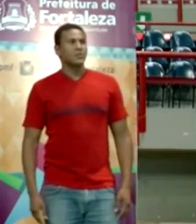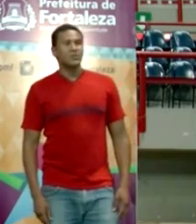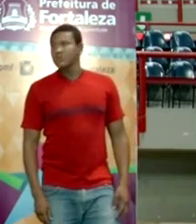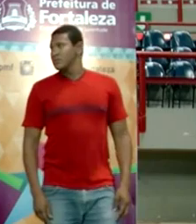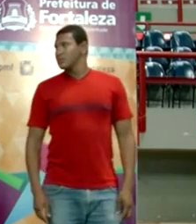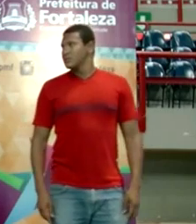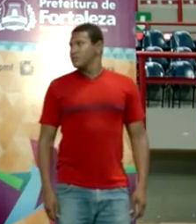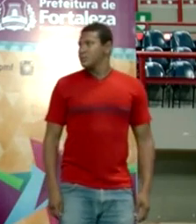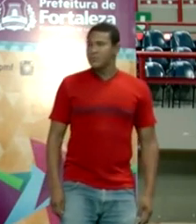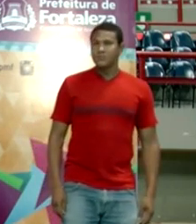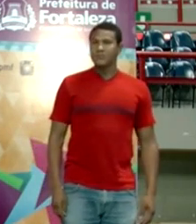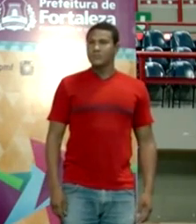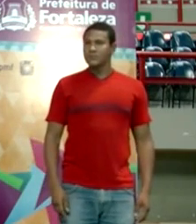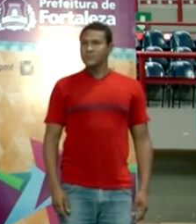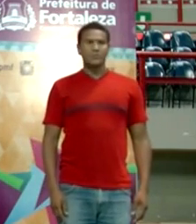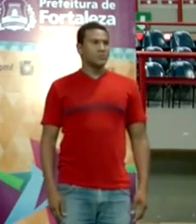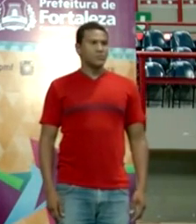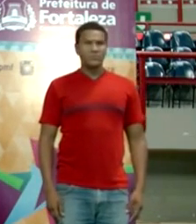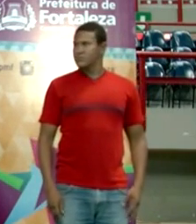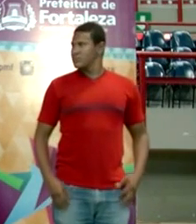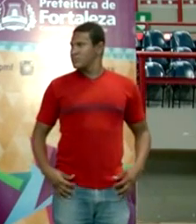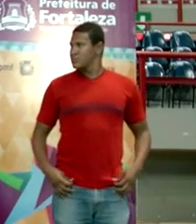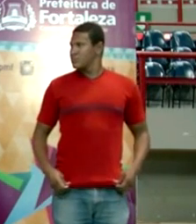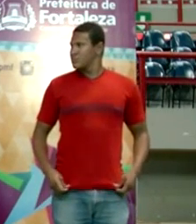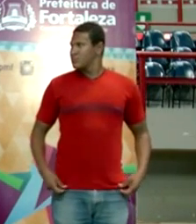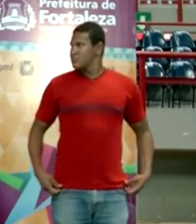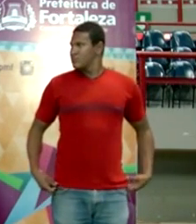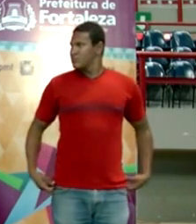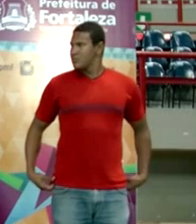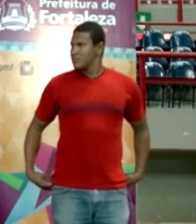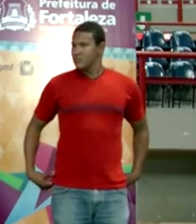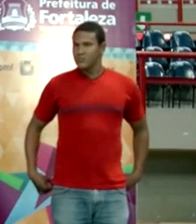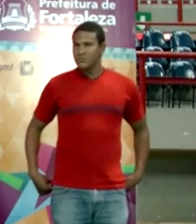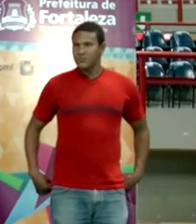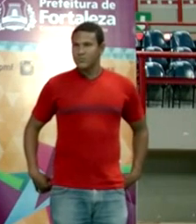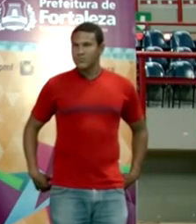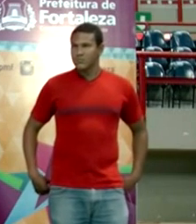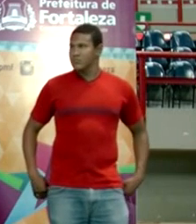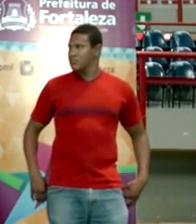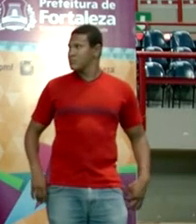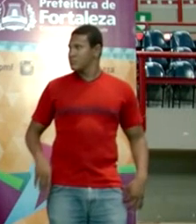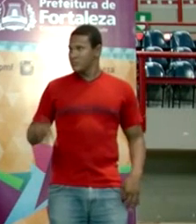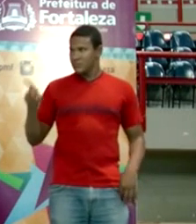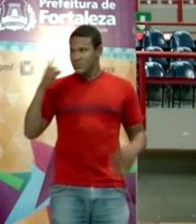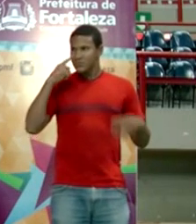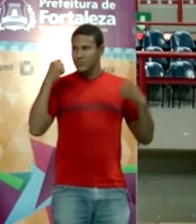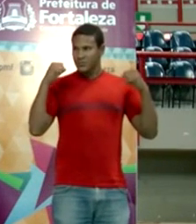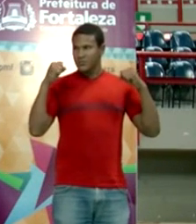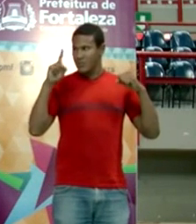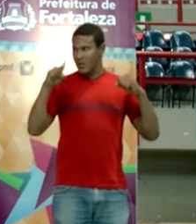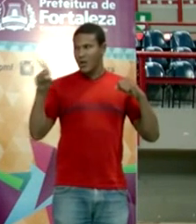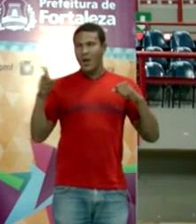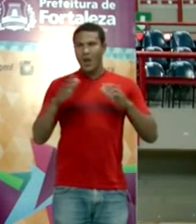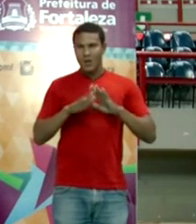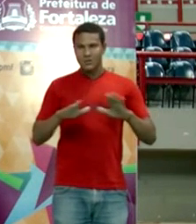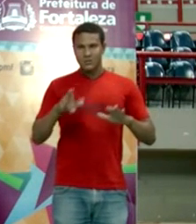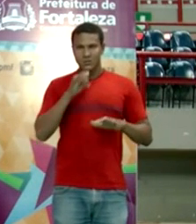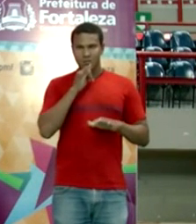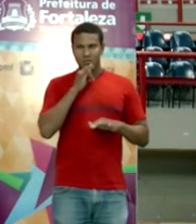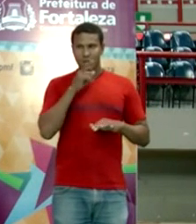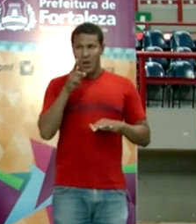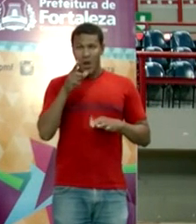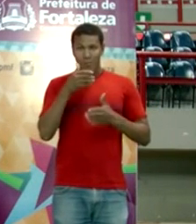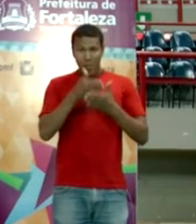Amigo, relaxa. Essas ginásticas, você faz na hora da prova, essas coisas aí. Quando você estiver lá na